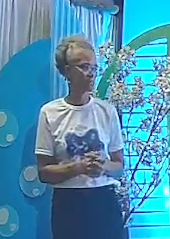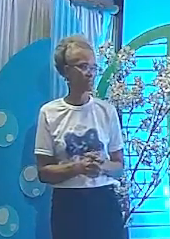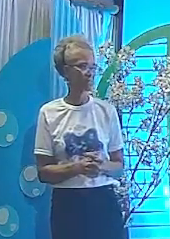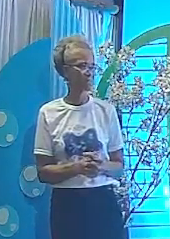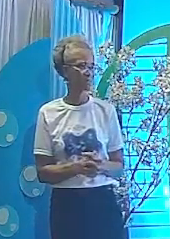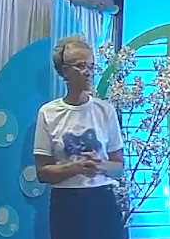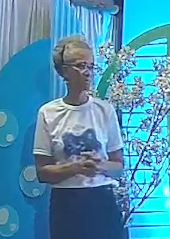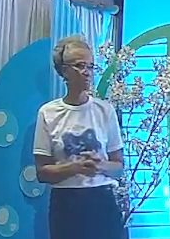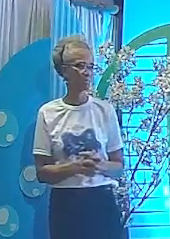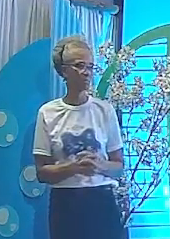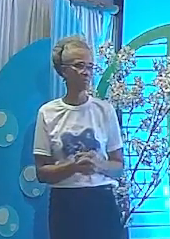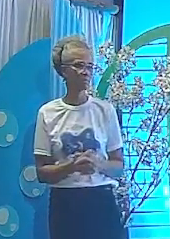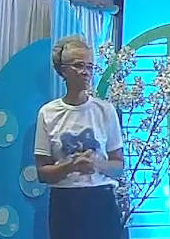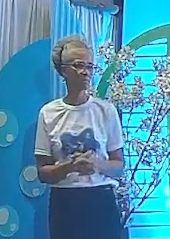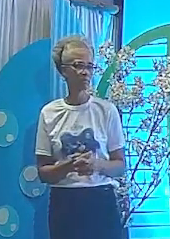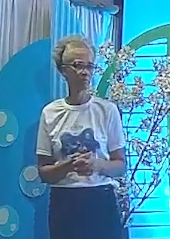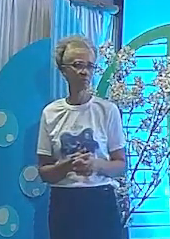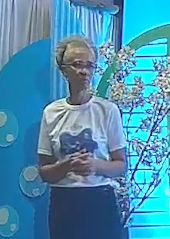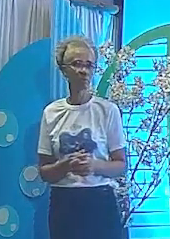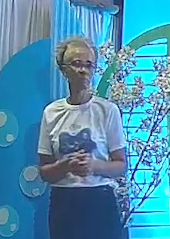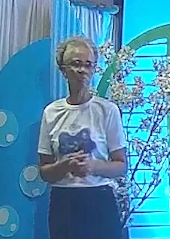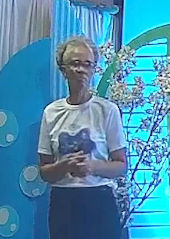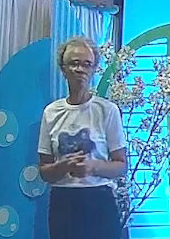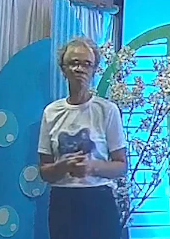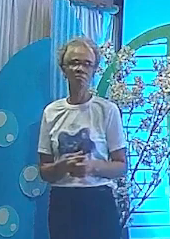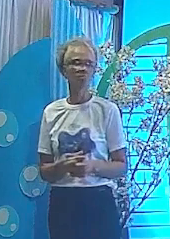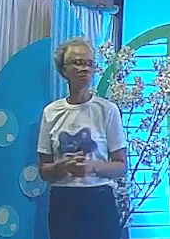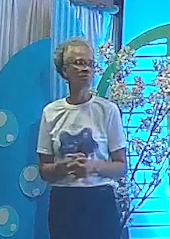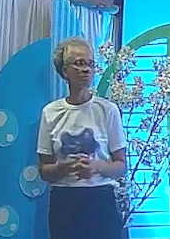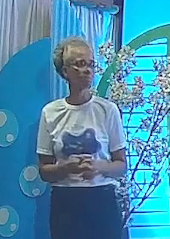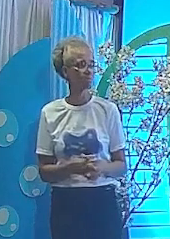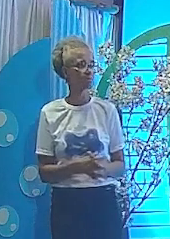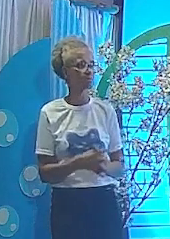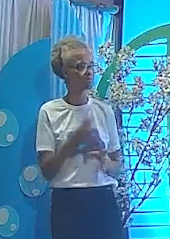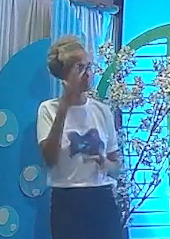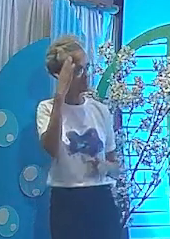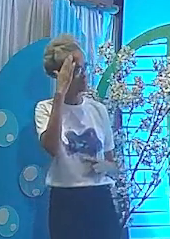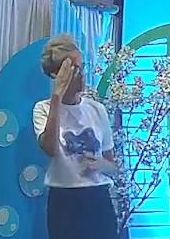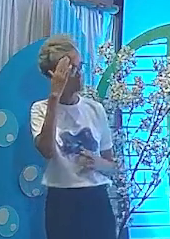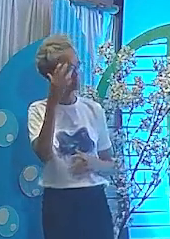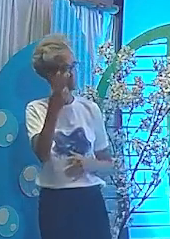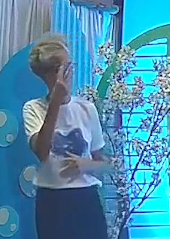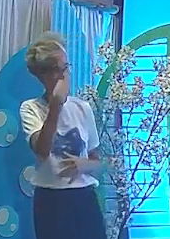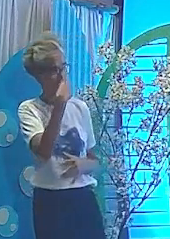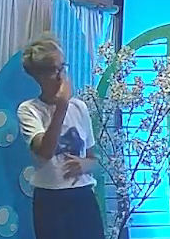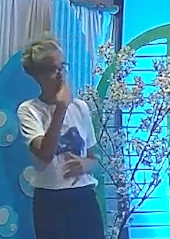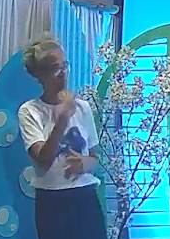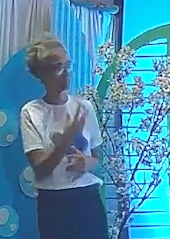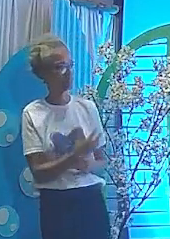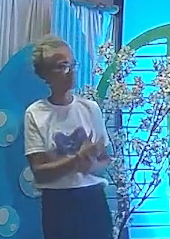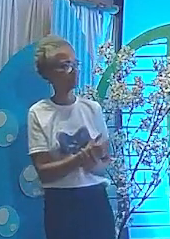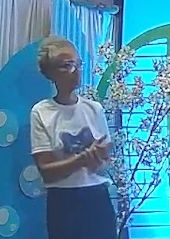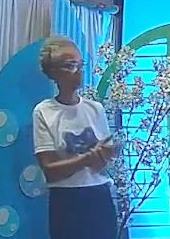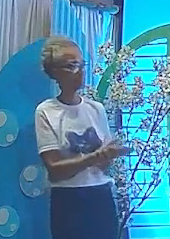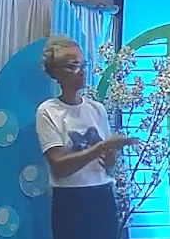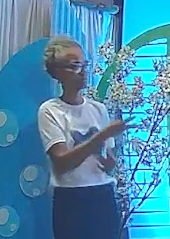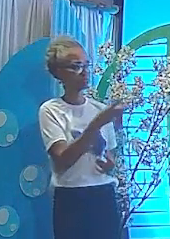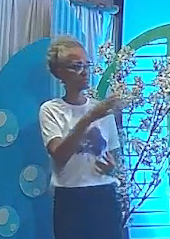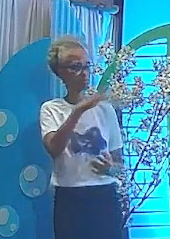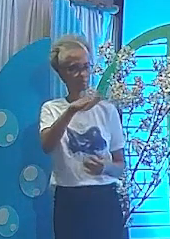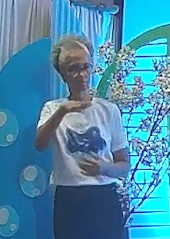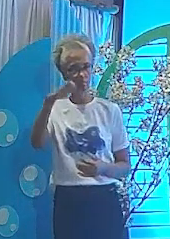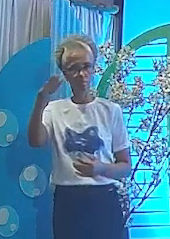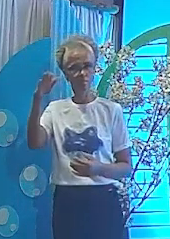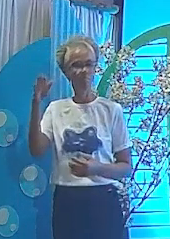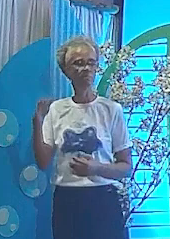Queria só fazer mais uma observação, não sei se vocês repararam, na verdade nem todos, né? Mas assim, algumas dessas jovens que